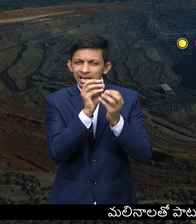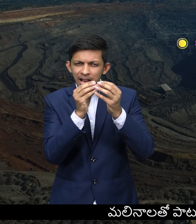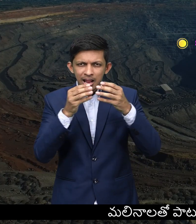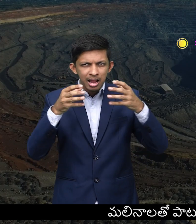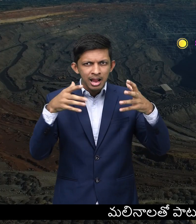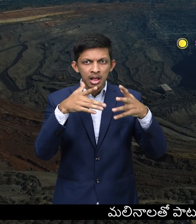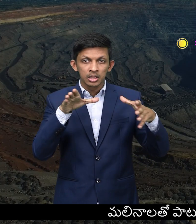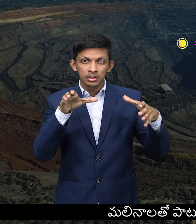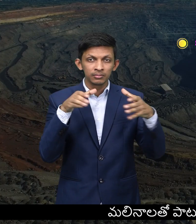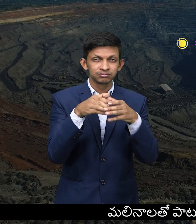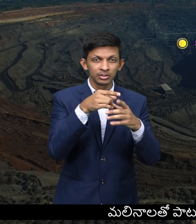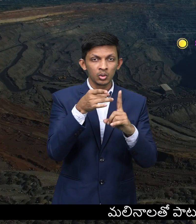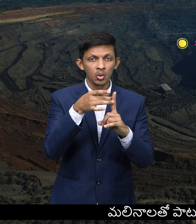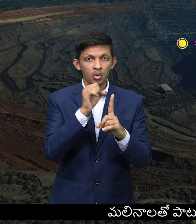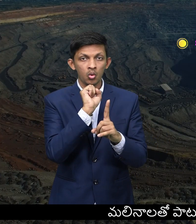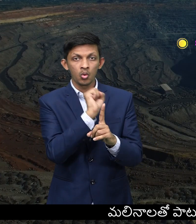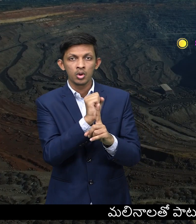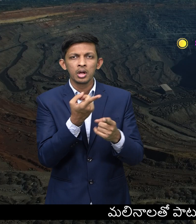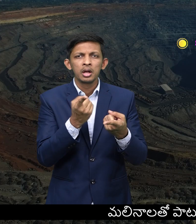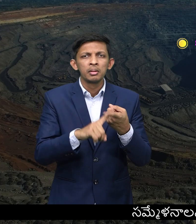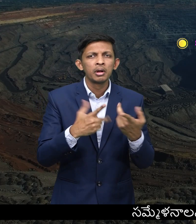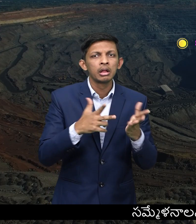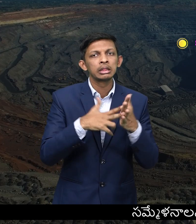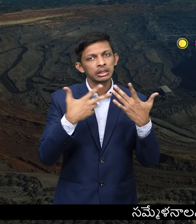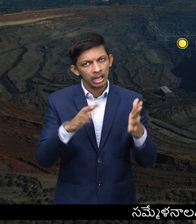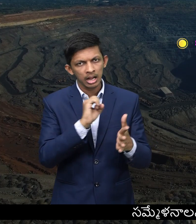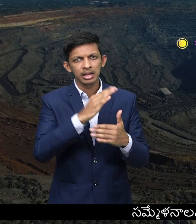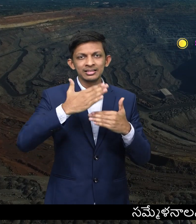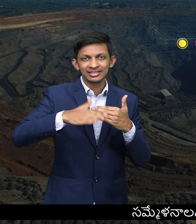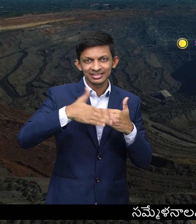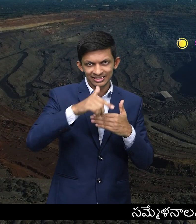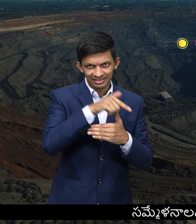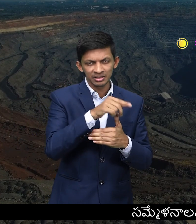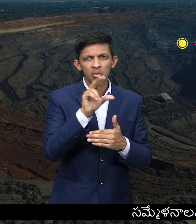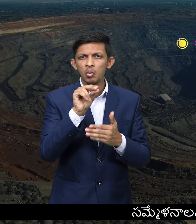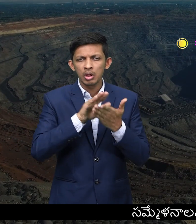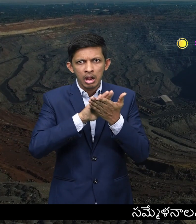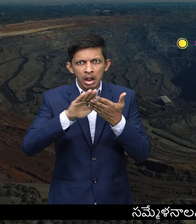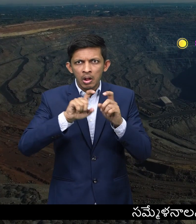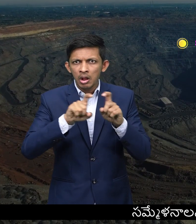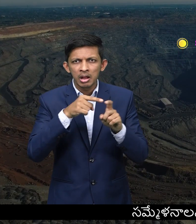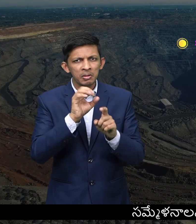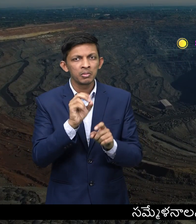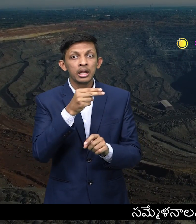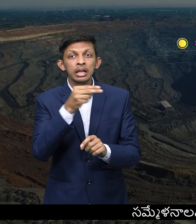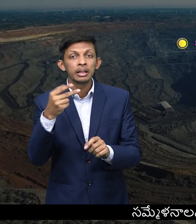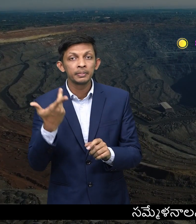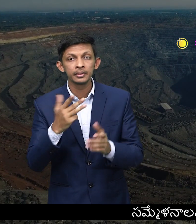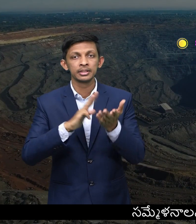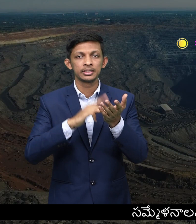మలినాలతో పాటు ప్రకృతిలో ఏర్పడే లోహాల సమ్మేళనాలను ఖనిజాలు అంటారు.